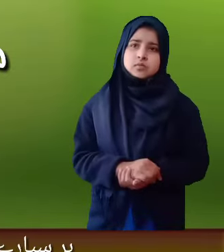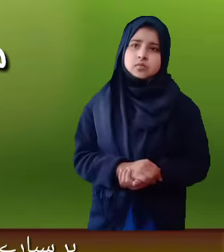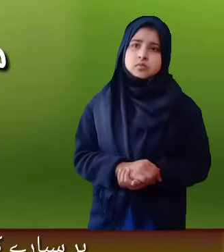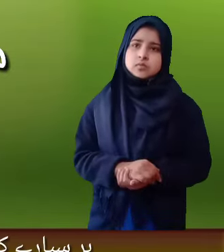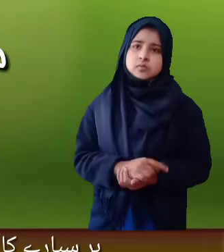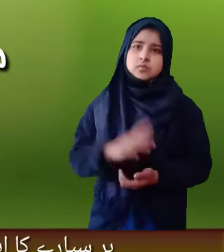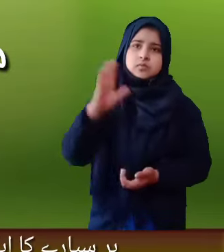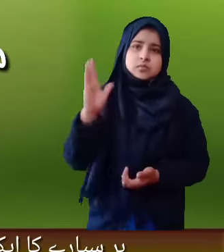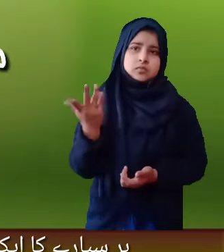हर